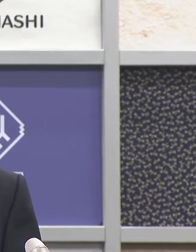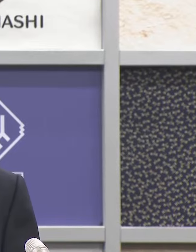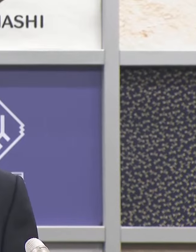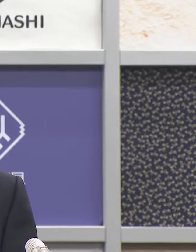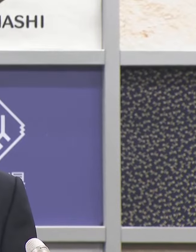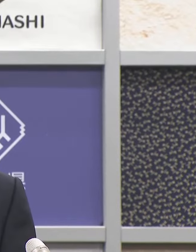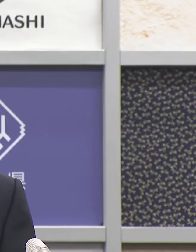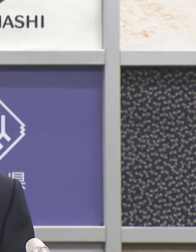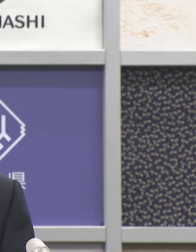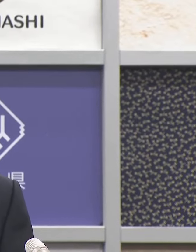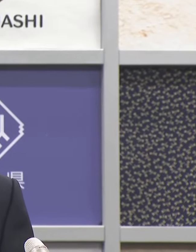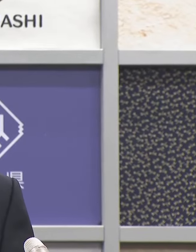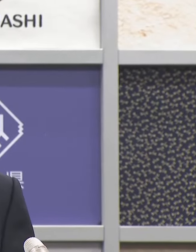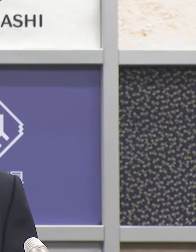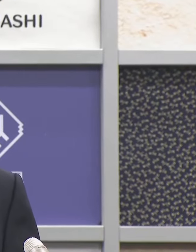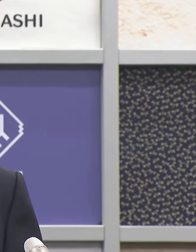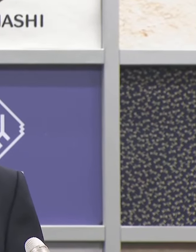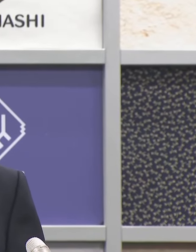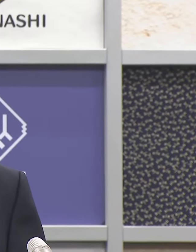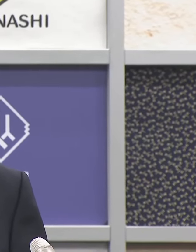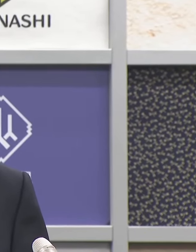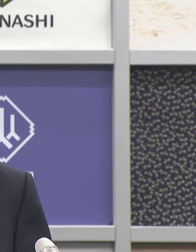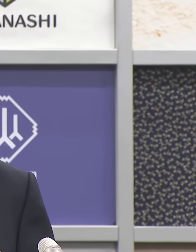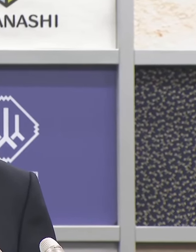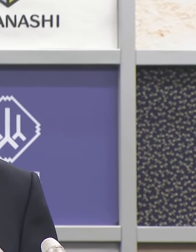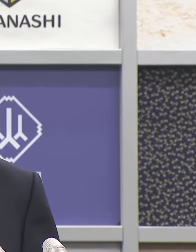されていたこととはいえですね、